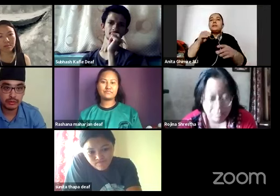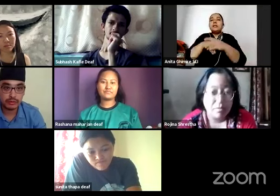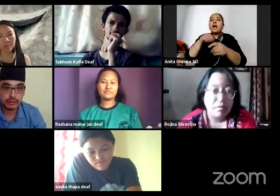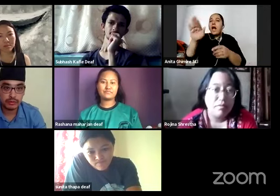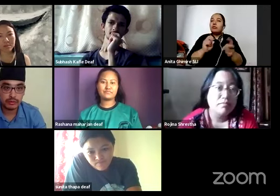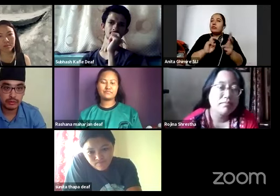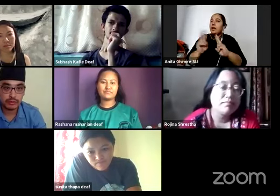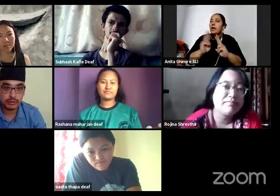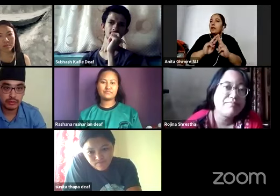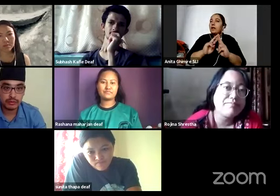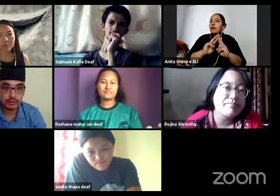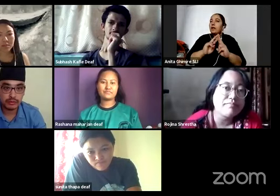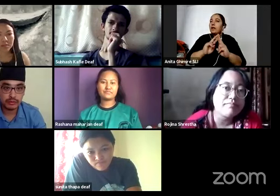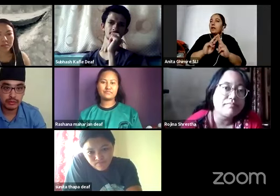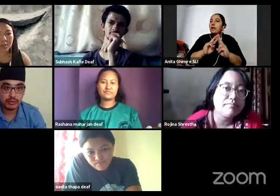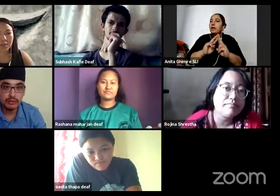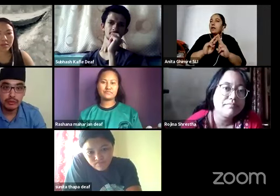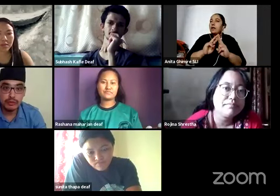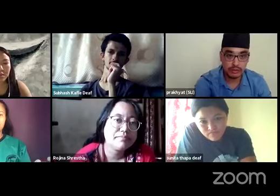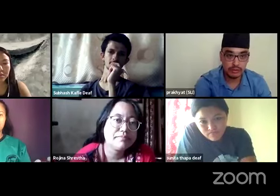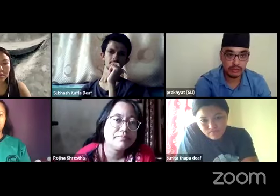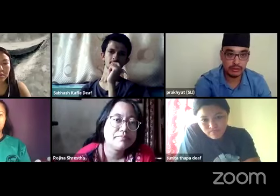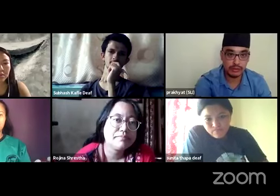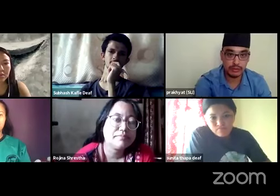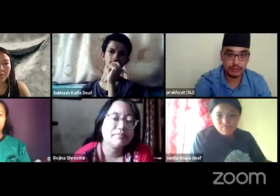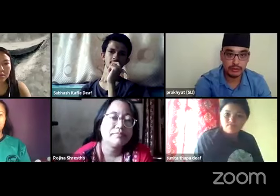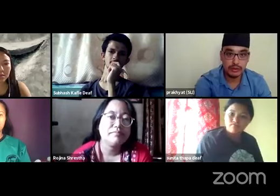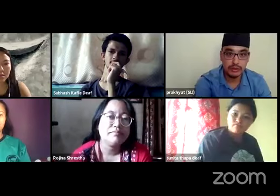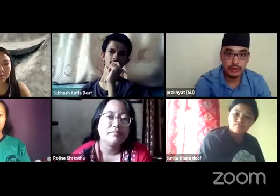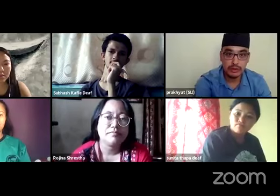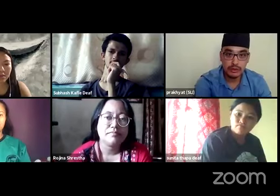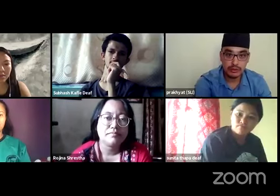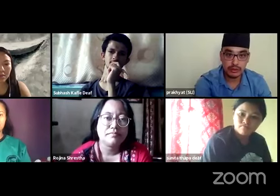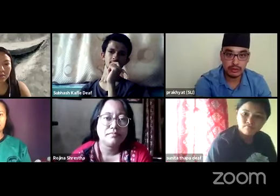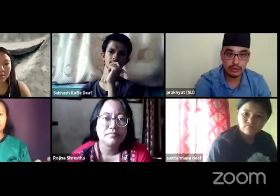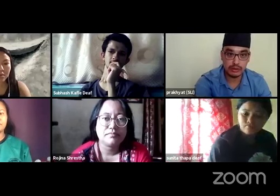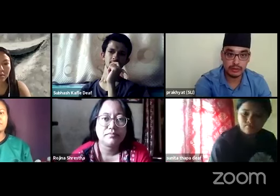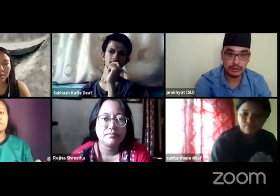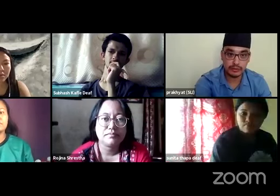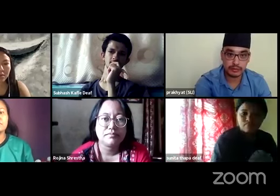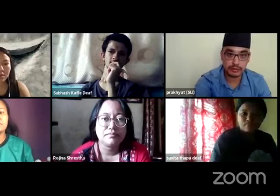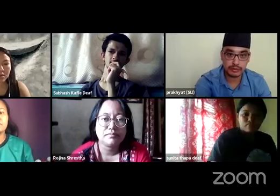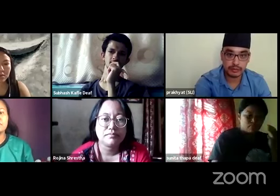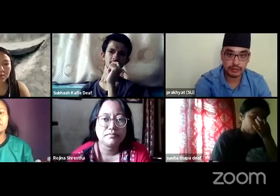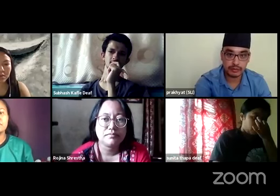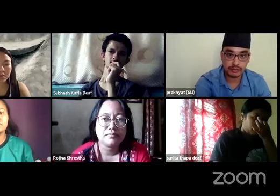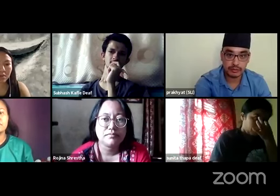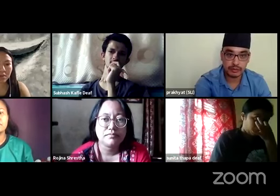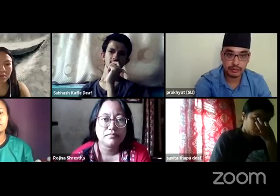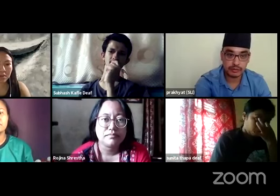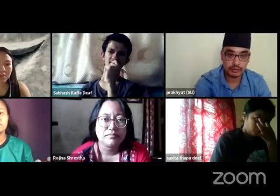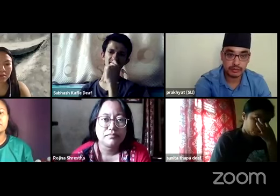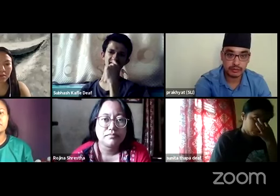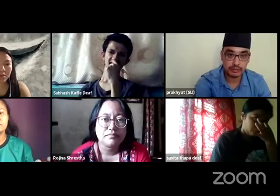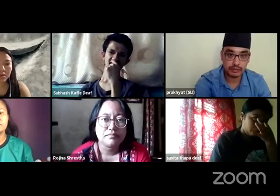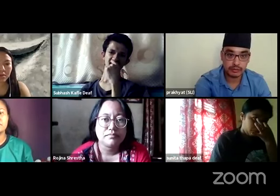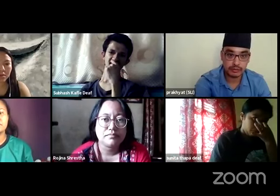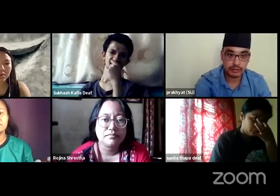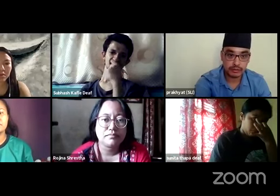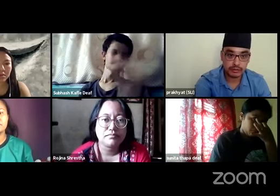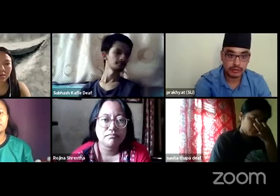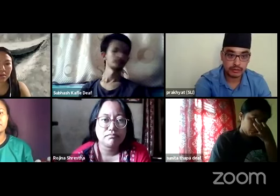लिने जीवनको आनन्द लिने होइन फुल लाइफ लिभ गर्ने जुन चाहिँ अधिकार हुन्छ त्यो त हामी सबै अपाङ्गता